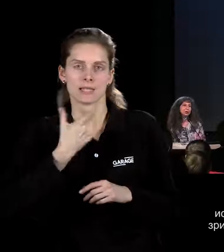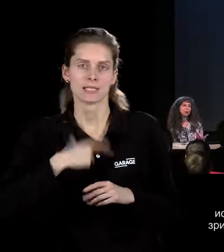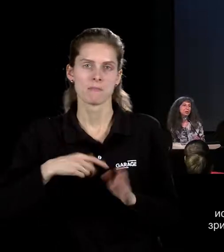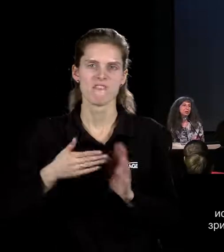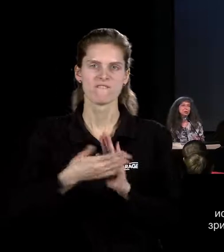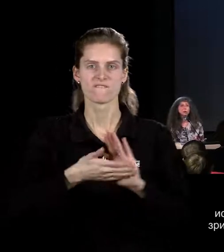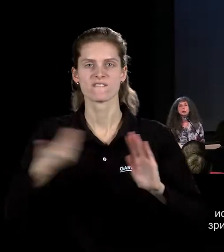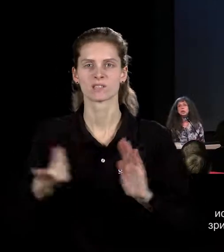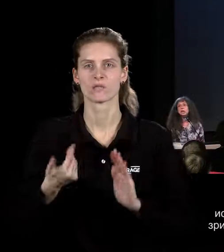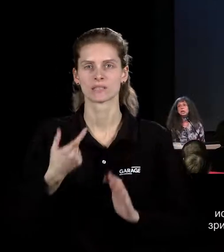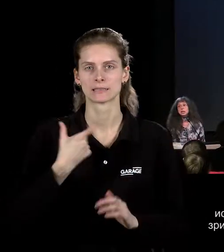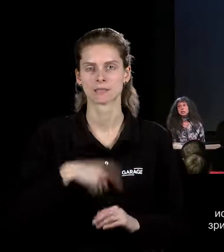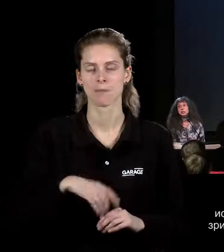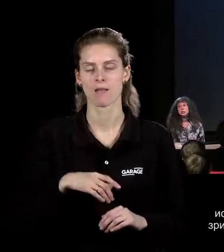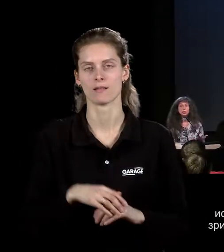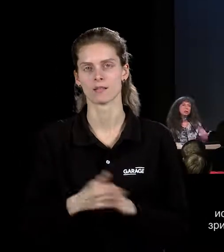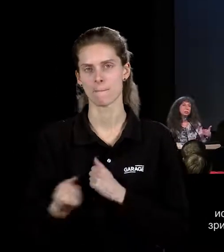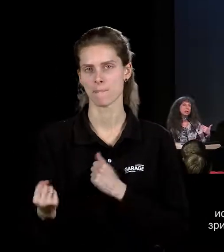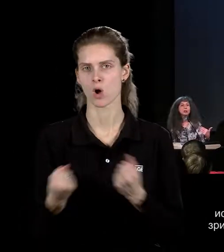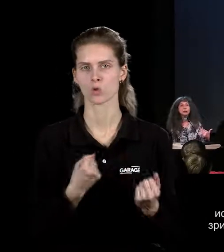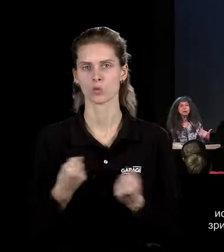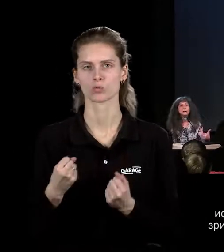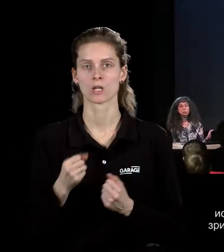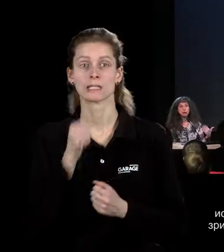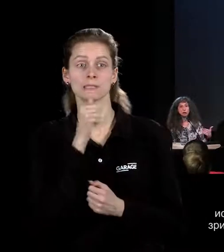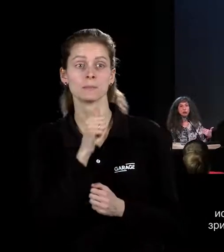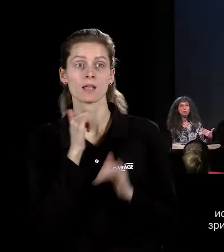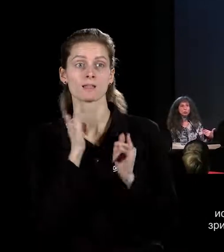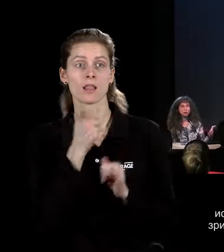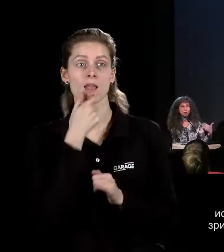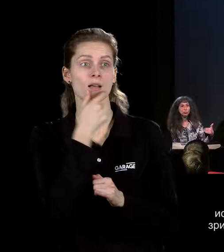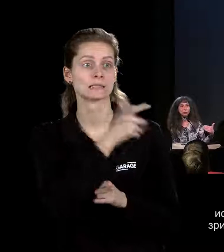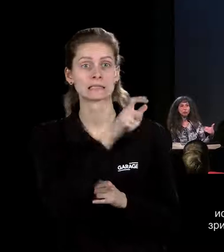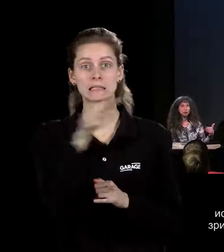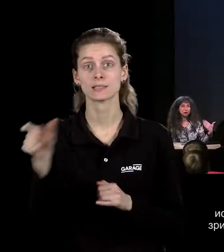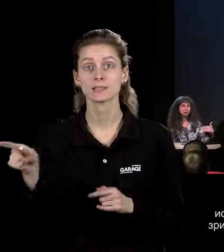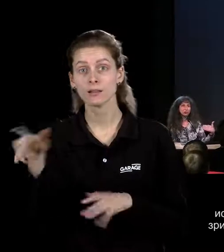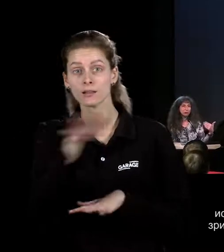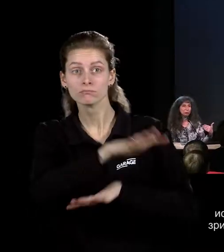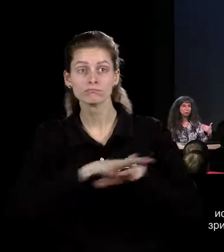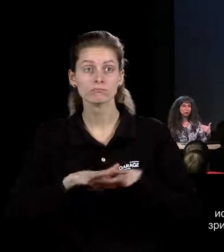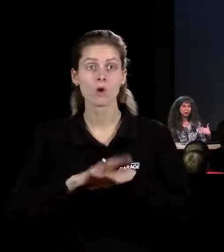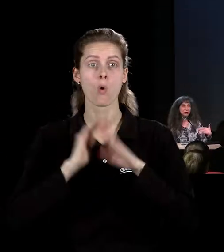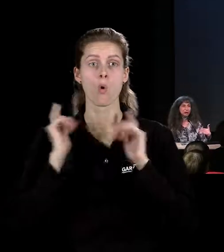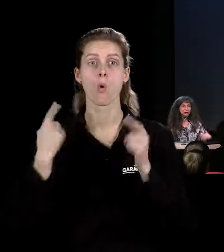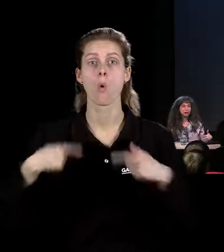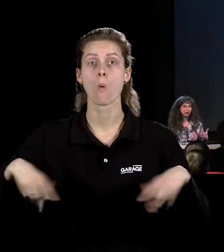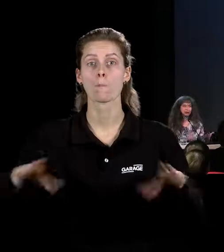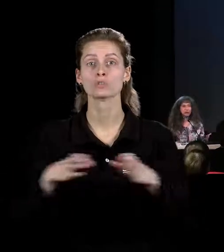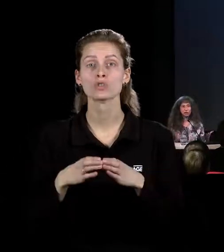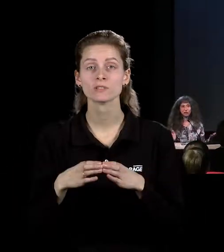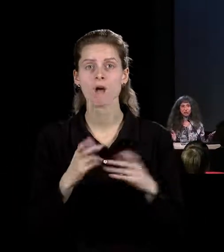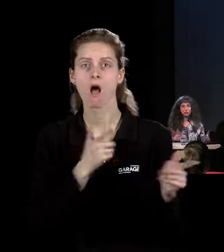себе, испытаний себя на прочность, и одновременно испытаний для зрителей, испытаний для общества, готовое, как общество будет относиться,